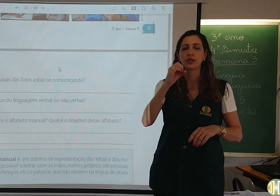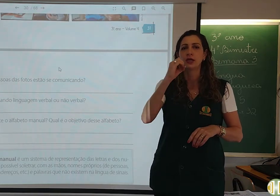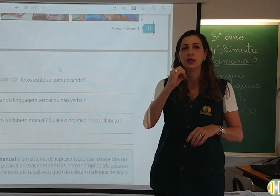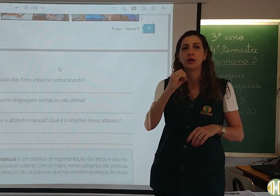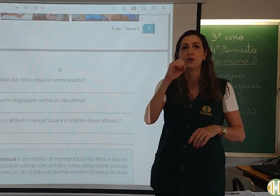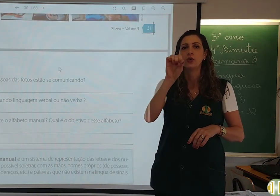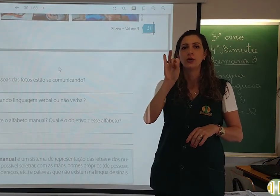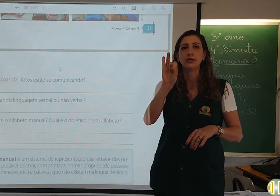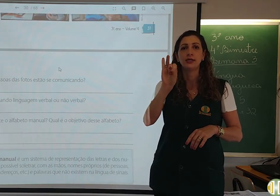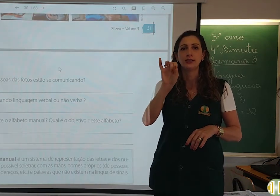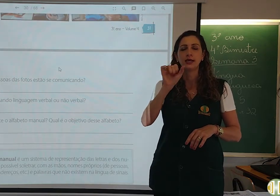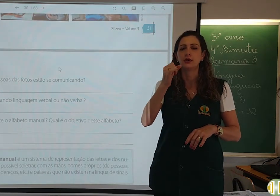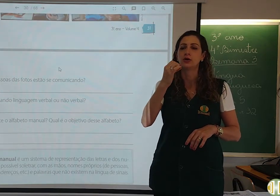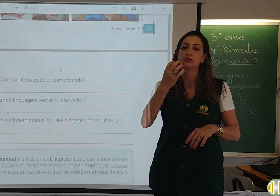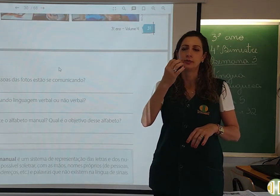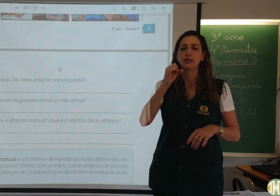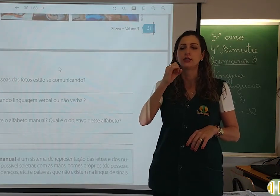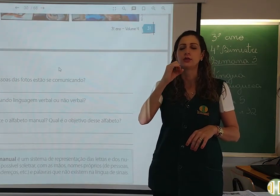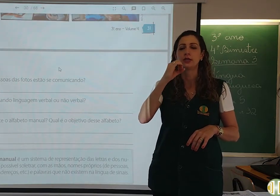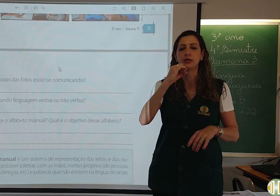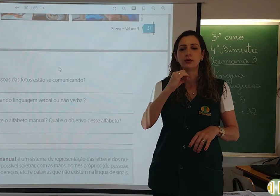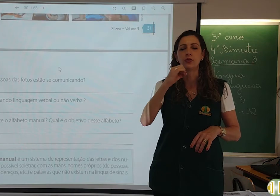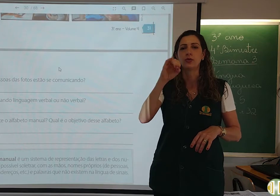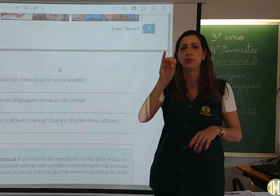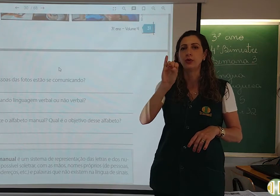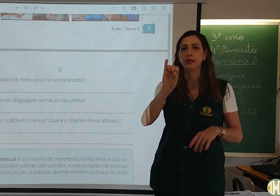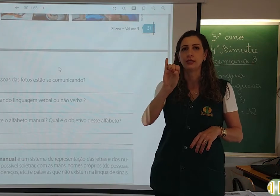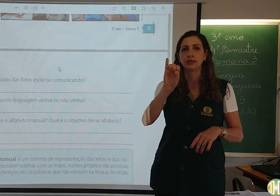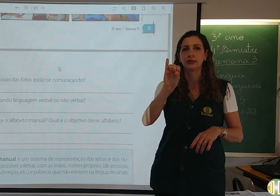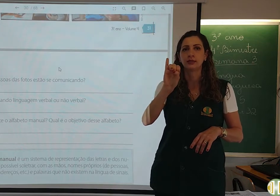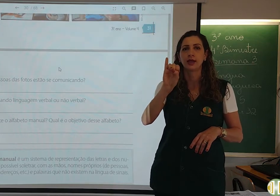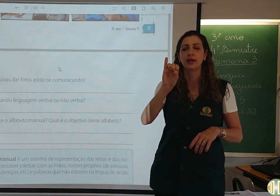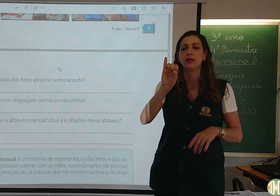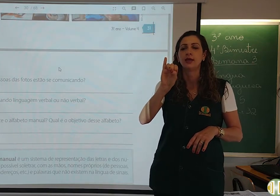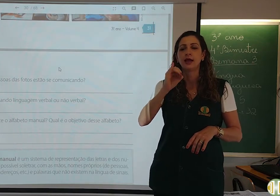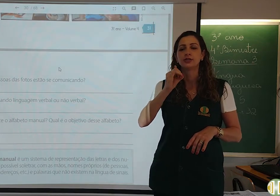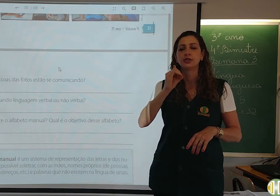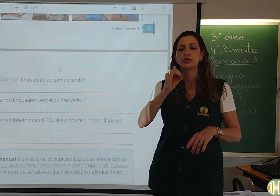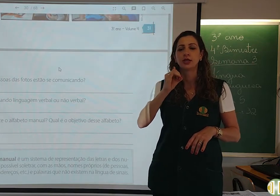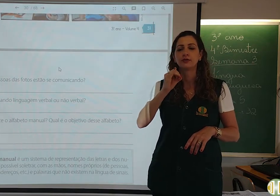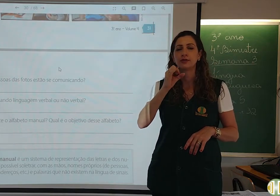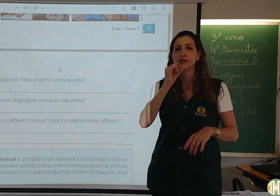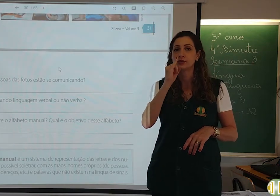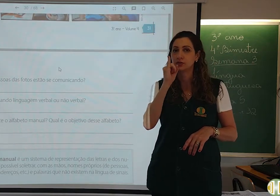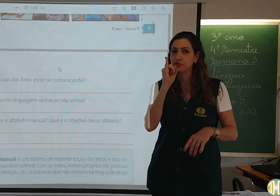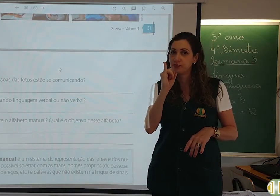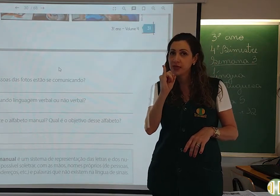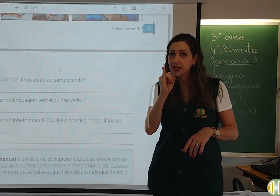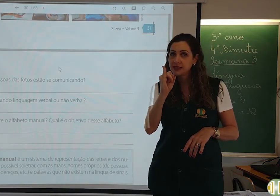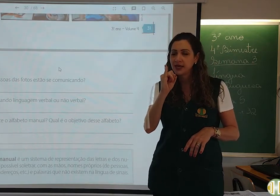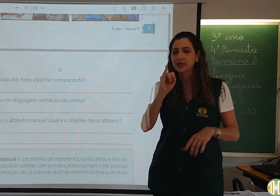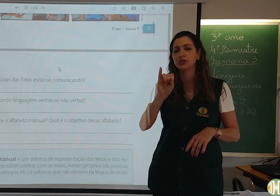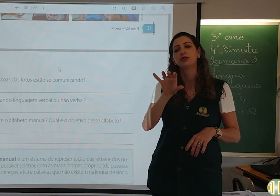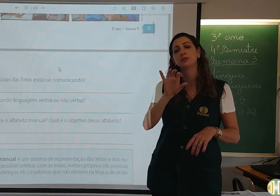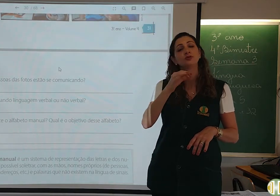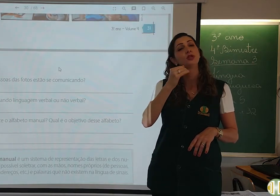dei oi, né? Ó, tô aprendendo ainda. Oi, né? A gente tem que fazer os dedos bem certinho, meu dedo